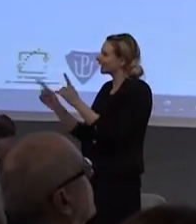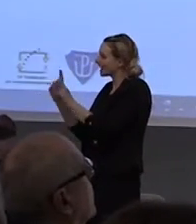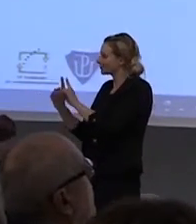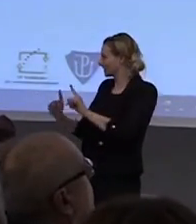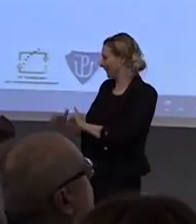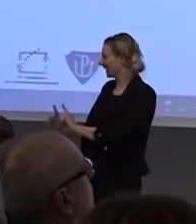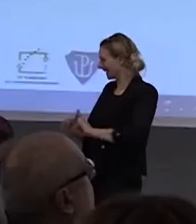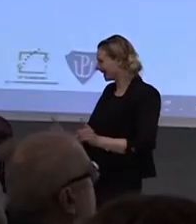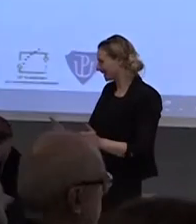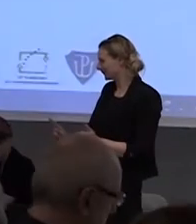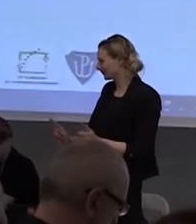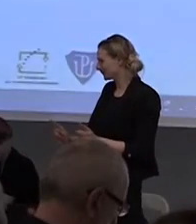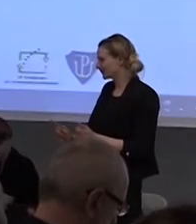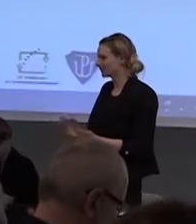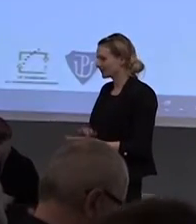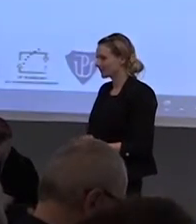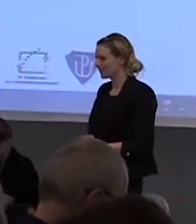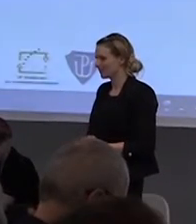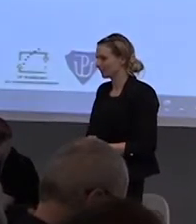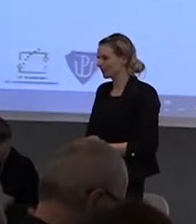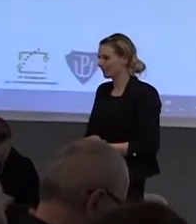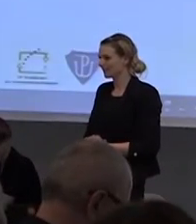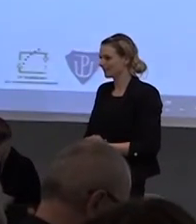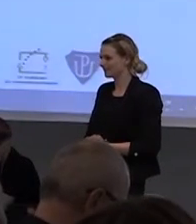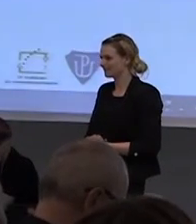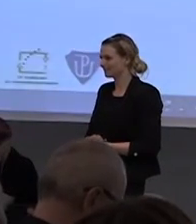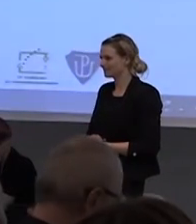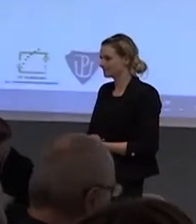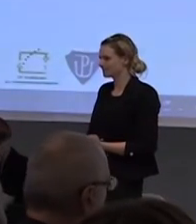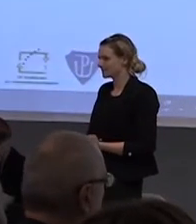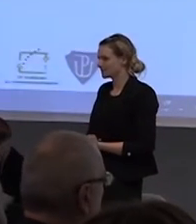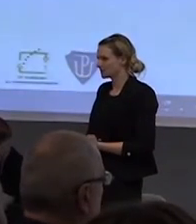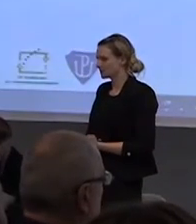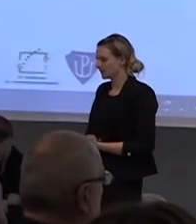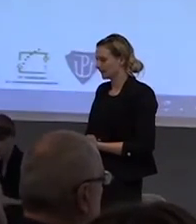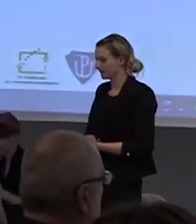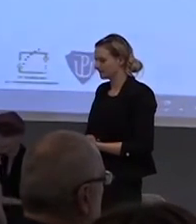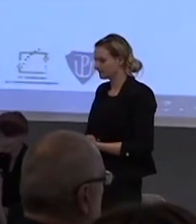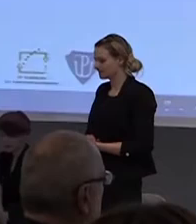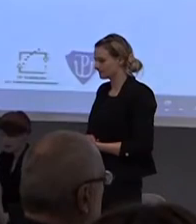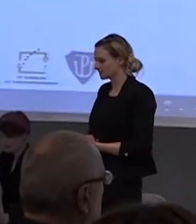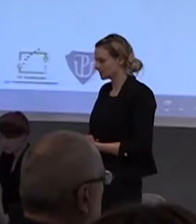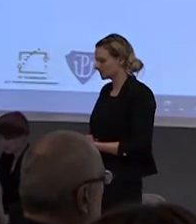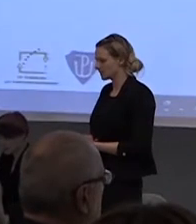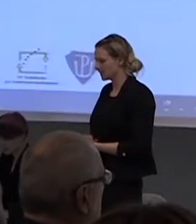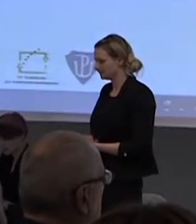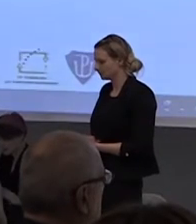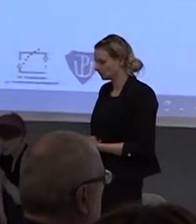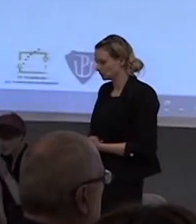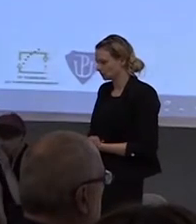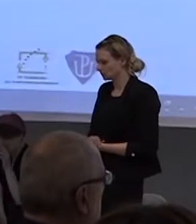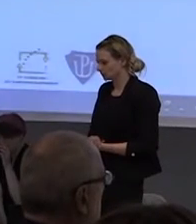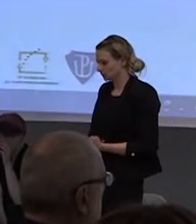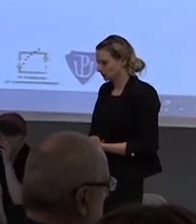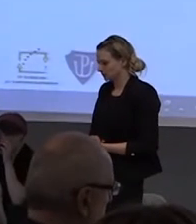education for all argue that if we educate children separately, we breach disabled children's